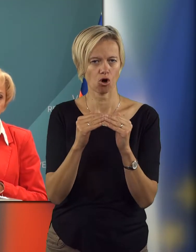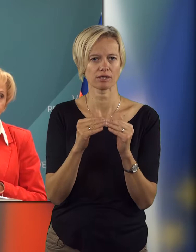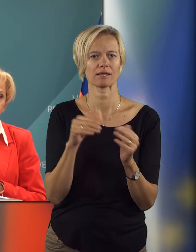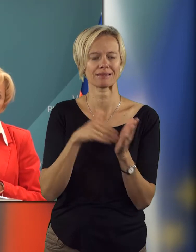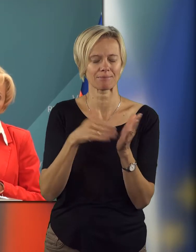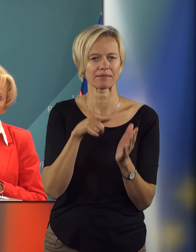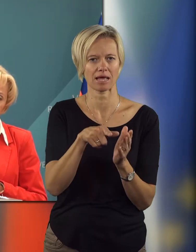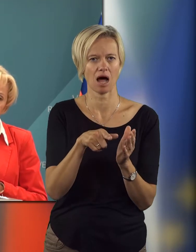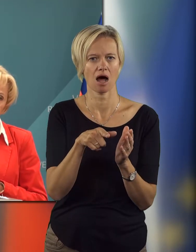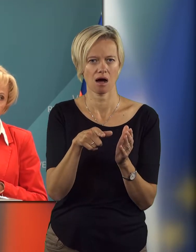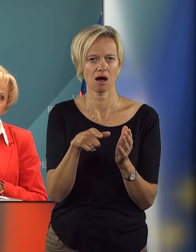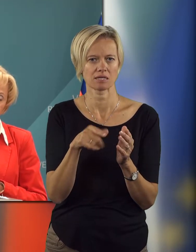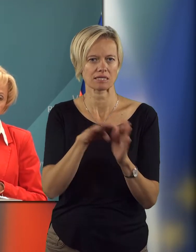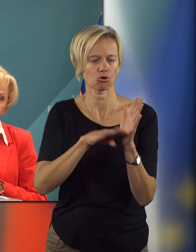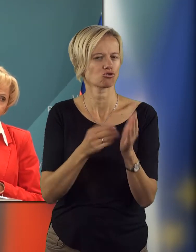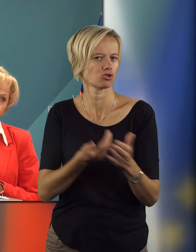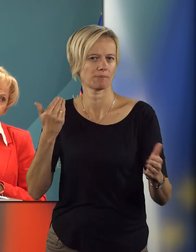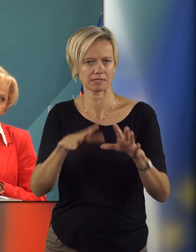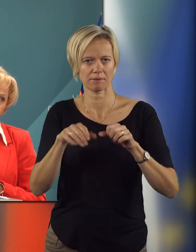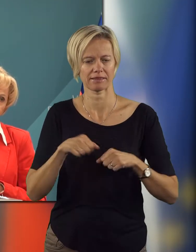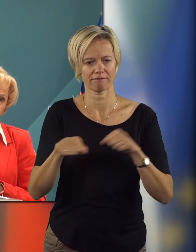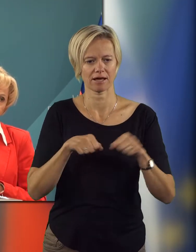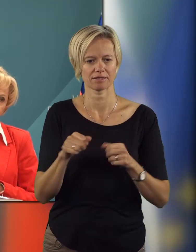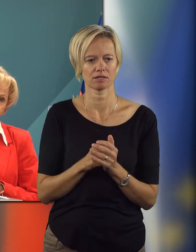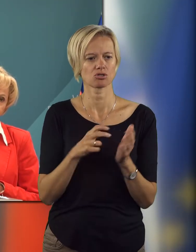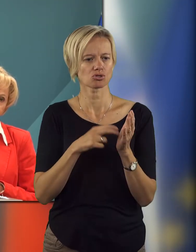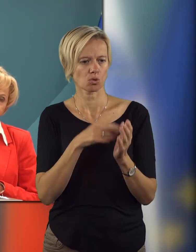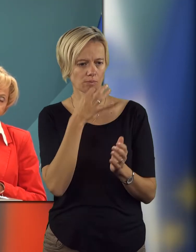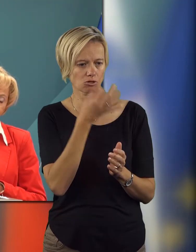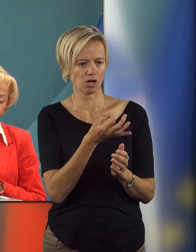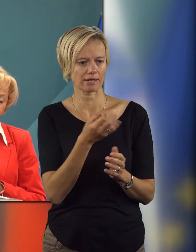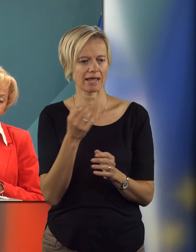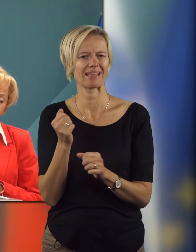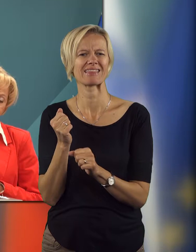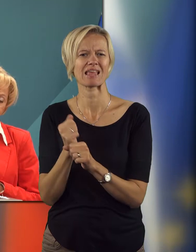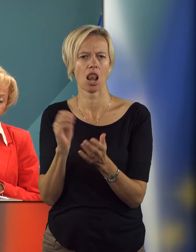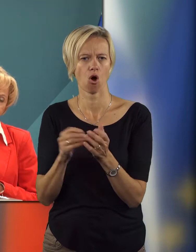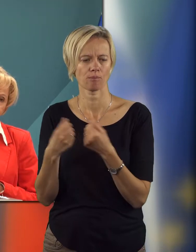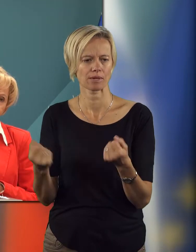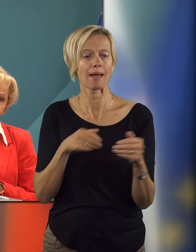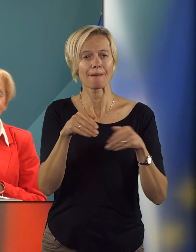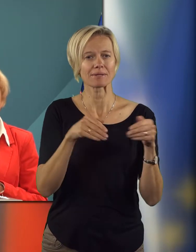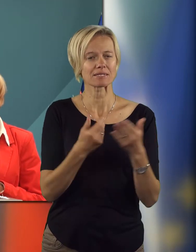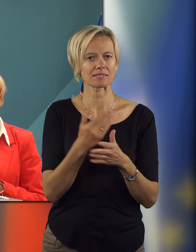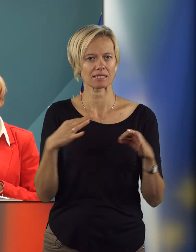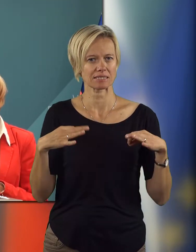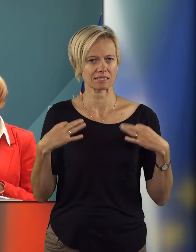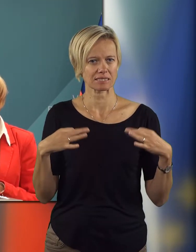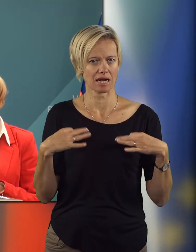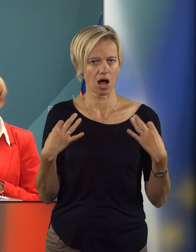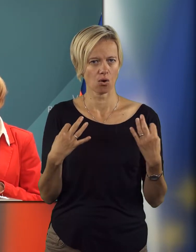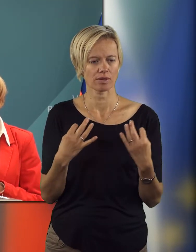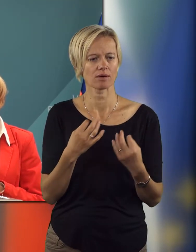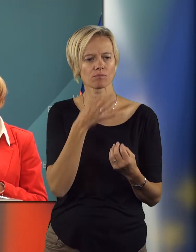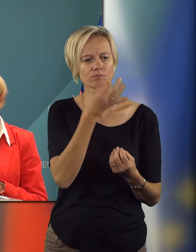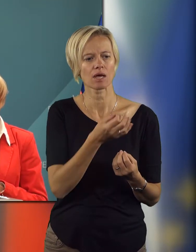ta zakon čim prej sprejeti na vladi. Imamo še dve vprašanje, kanal Ana in potem delo. Tudi za ministrico za zdravje